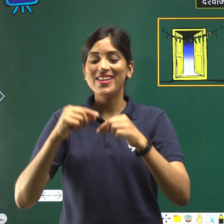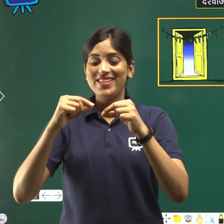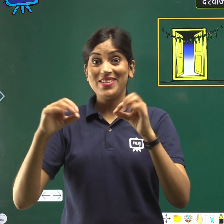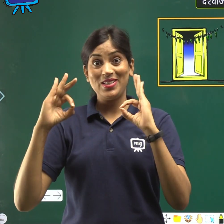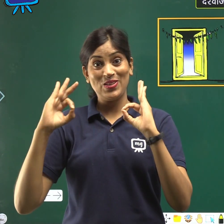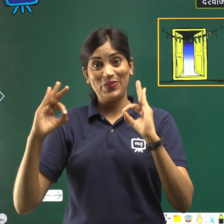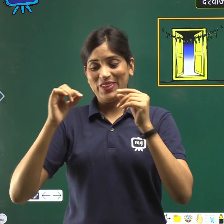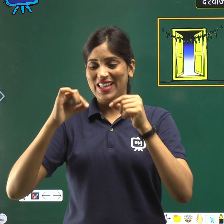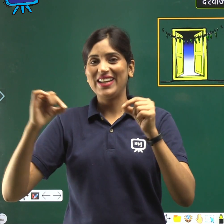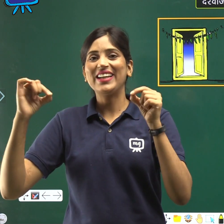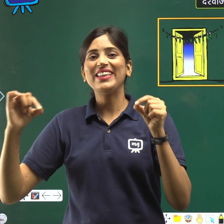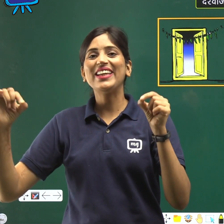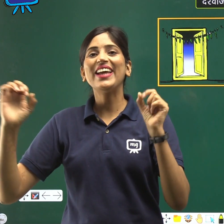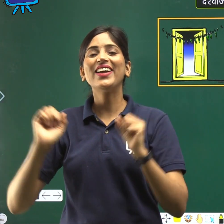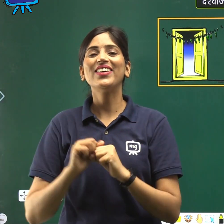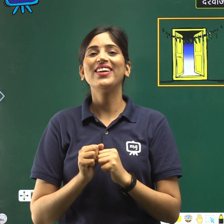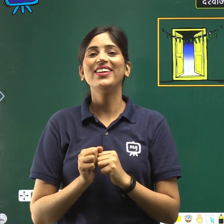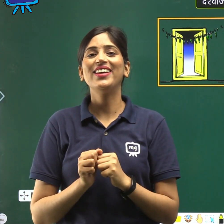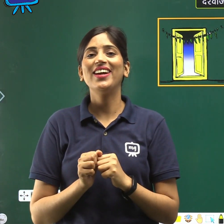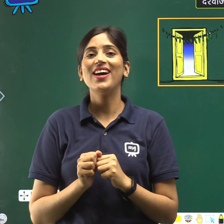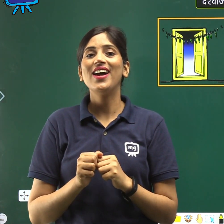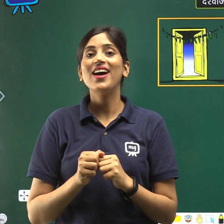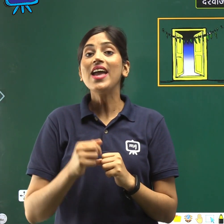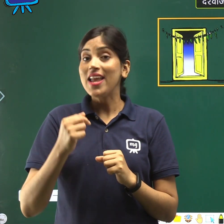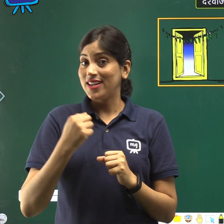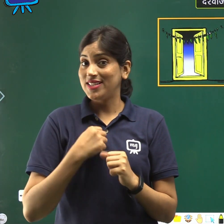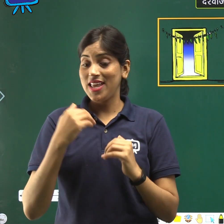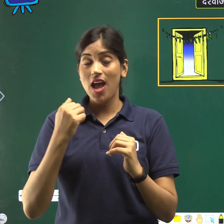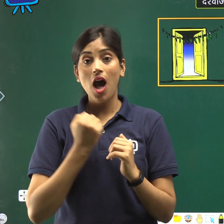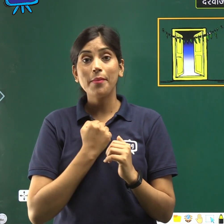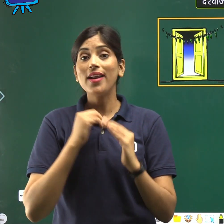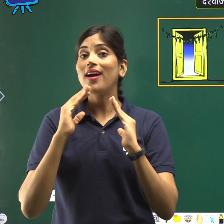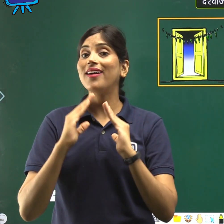सजाते हैं। इससे हमारा घर